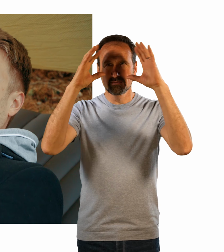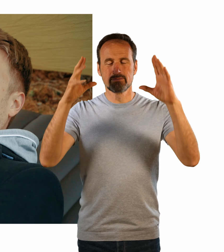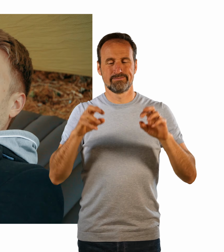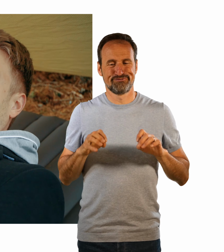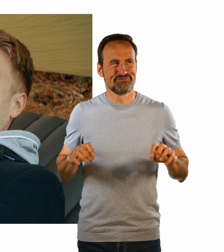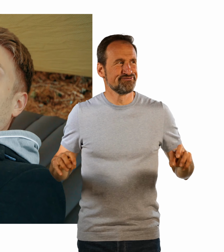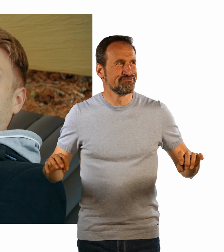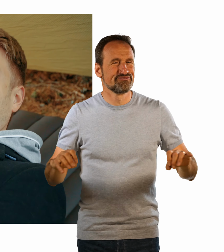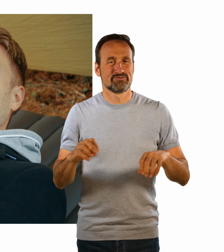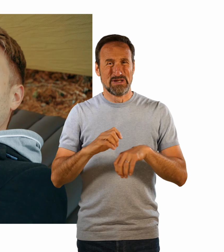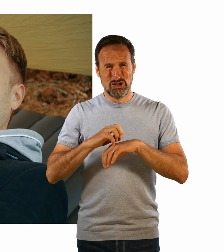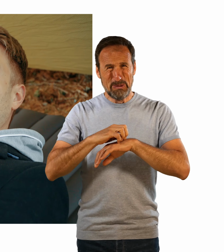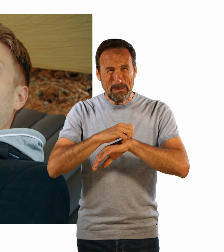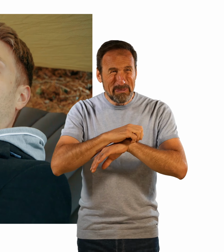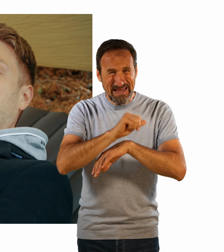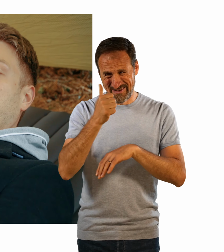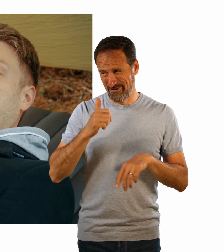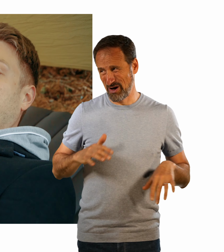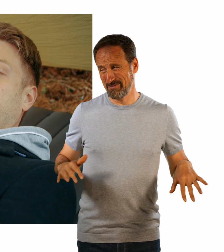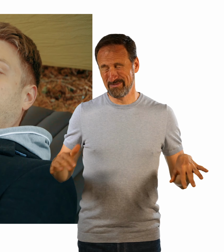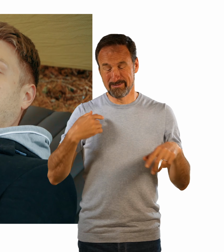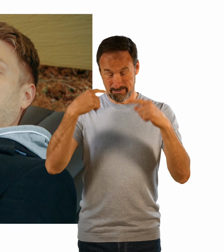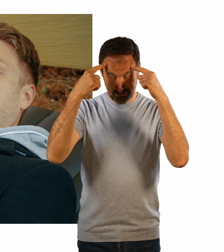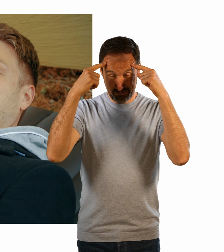Spinnen vor allem. Da passiert ganz viel in meinem Kopf.